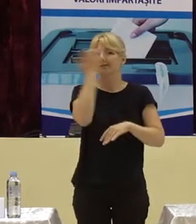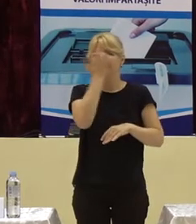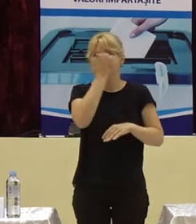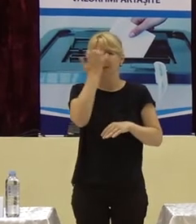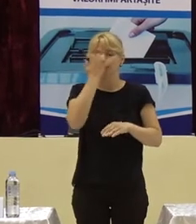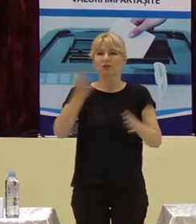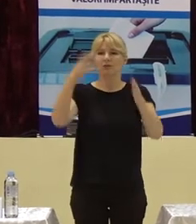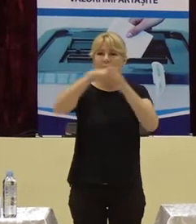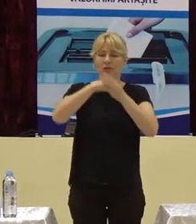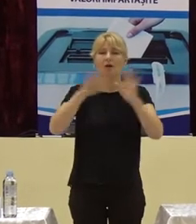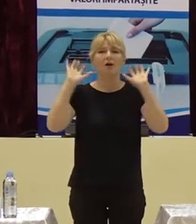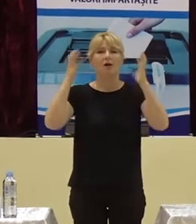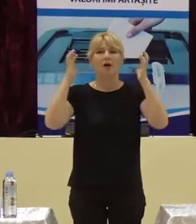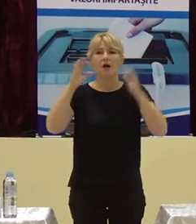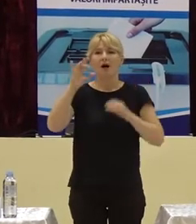Deficiență,